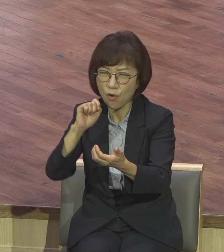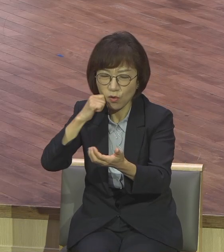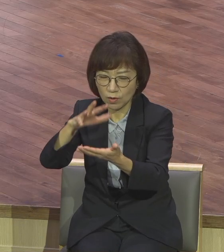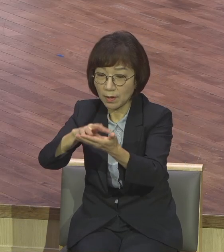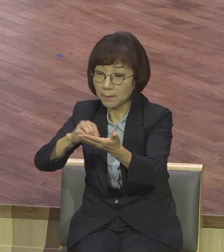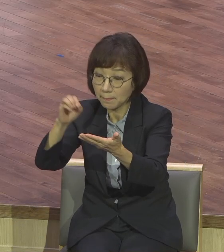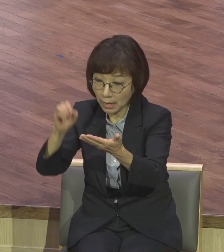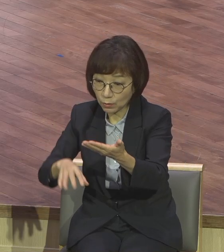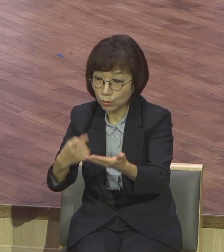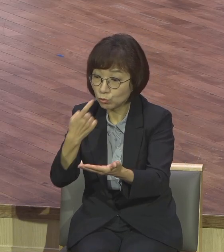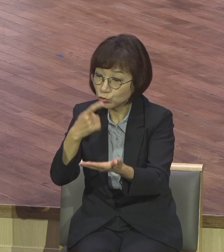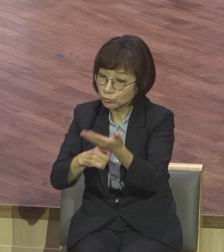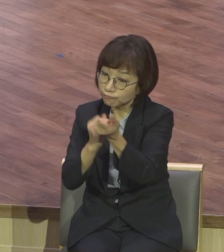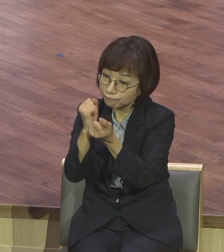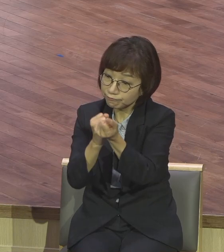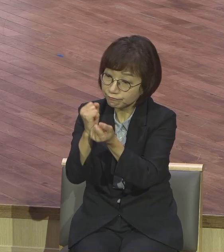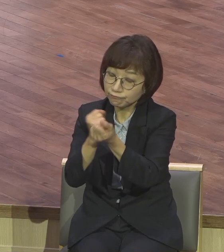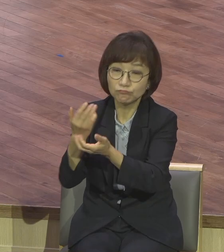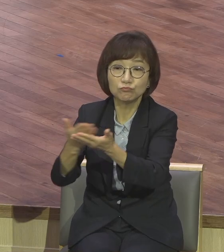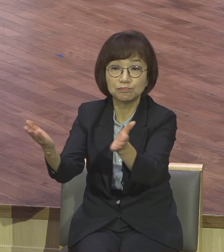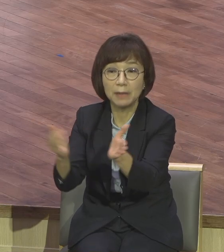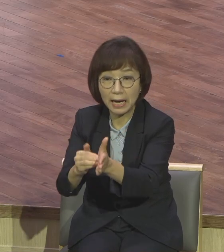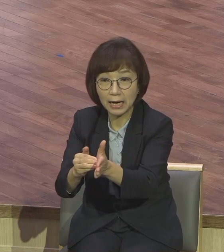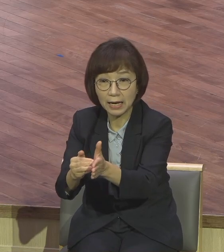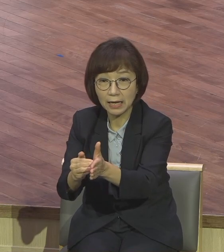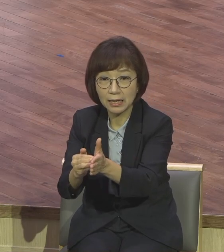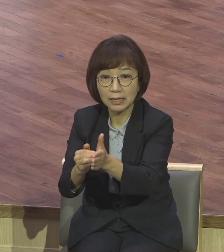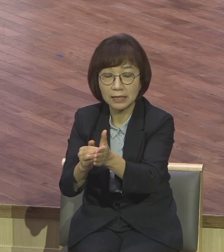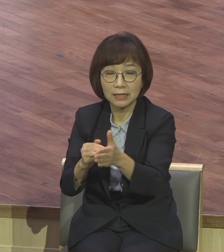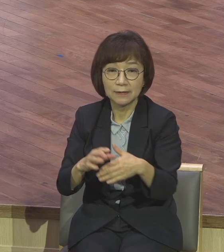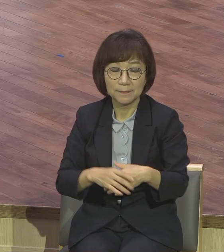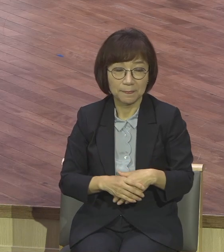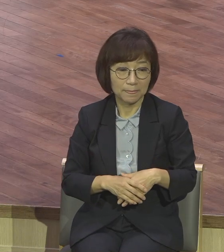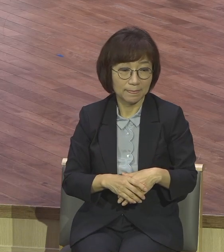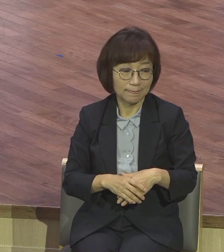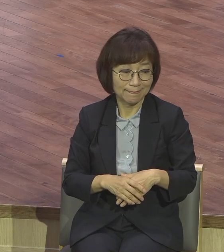오직 복음, 오직 이 믿음이 아니고